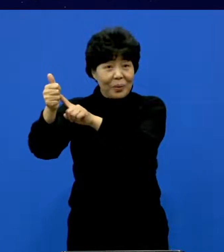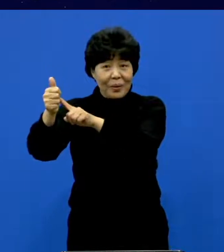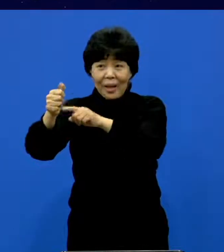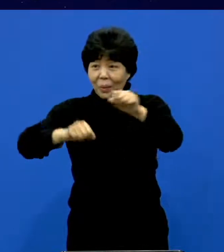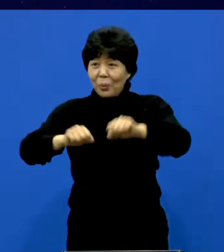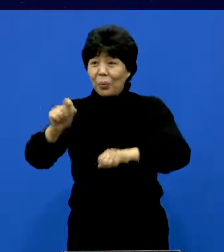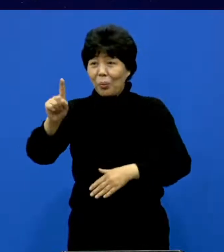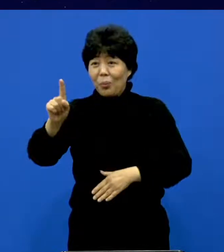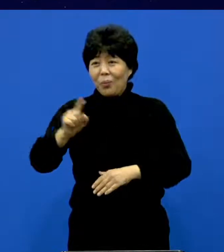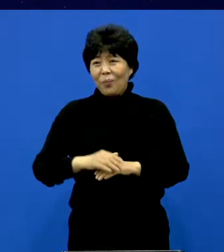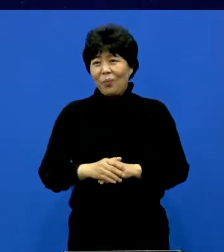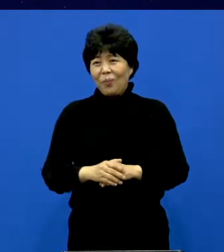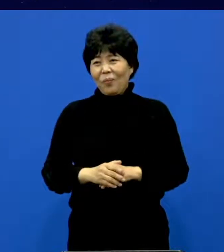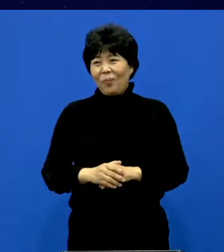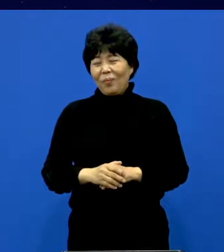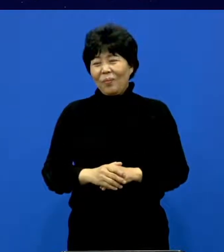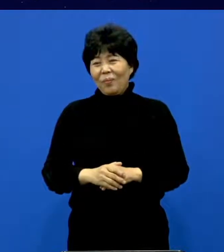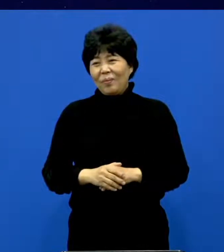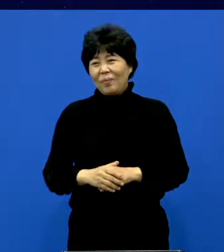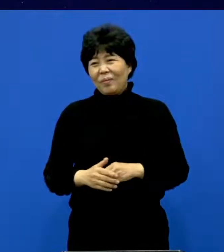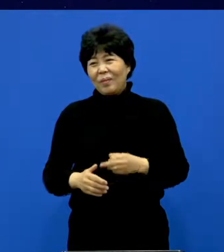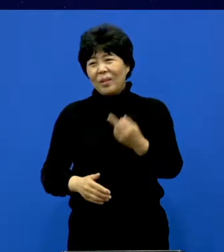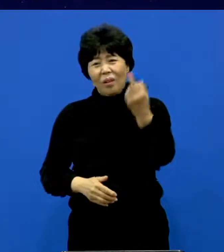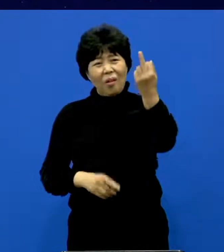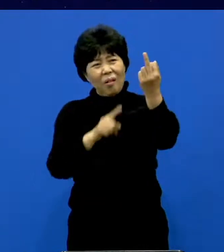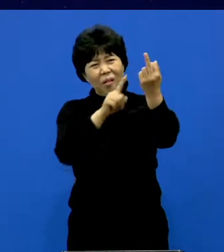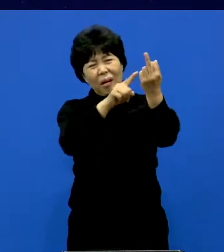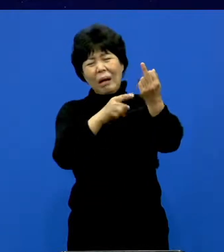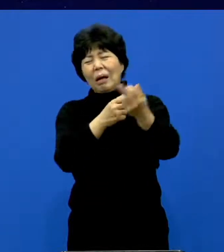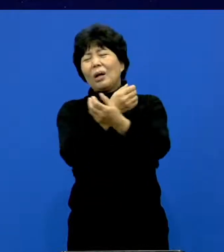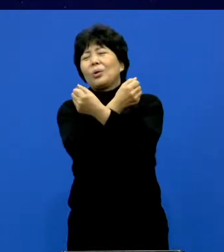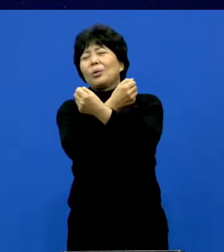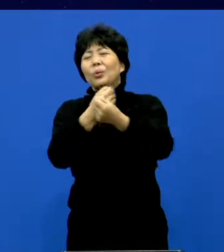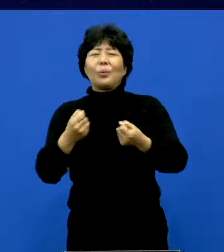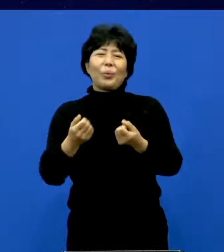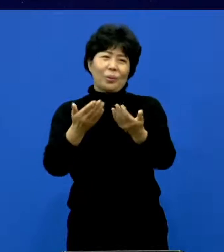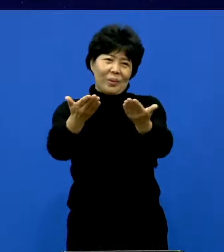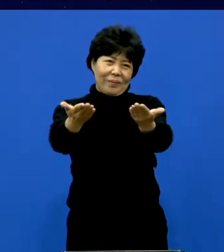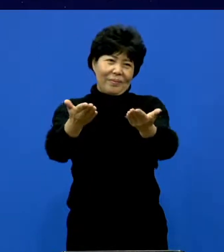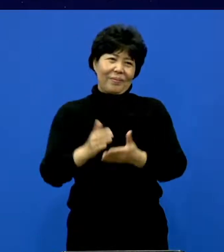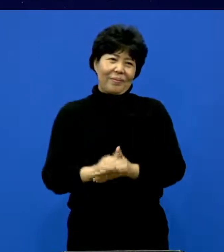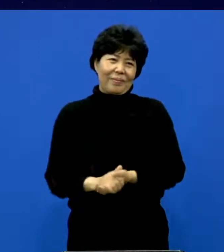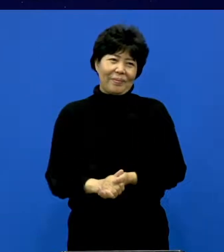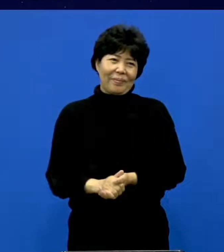않죠. 다르죠. 형들을 용서합니다. 악을 악으로 돌려주지 않습니다.